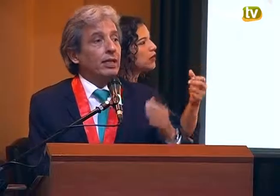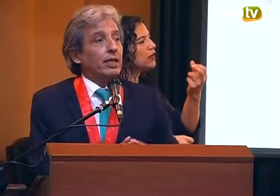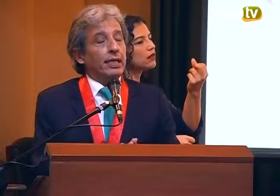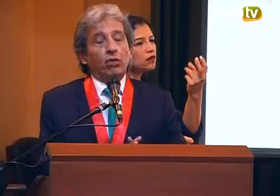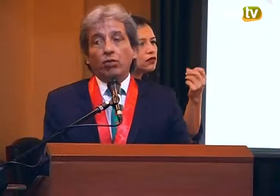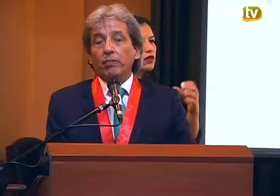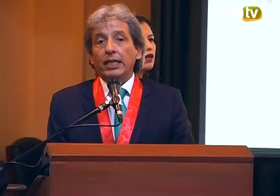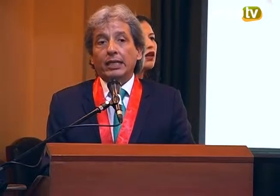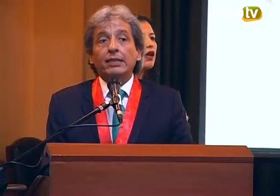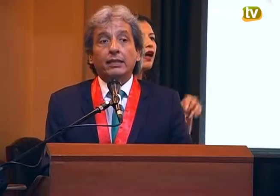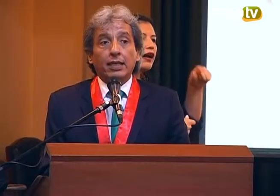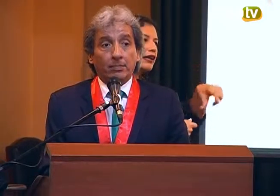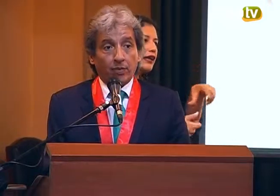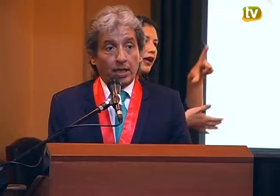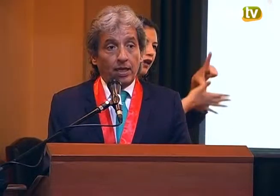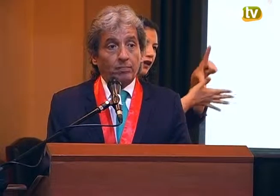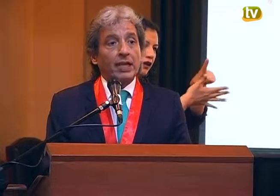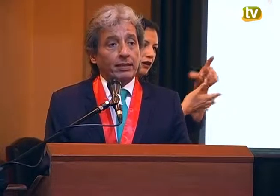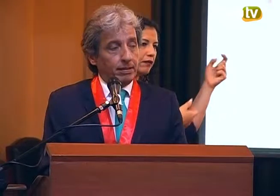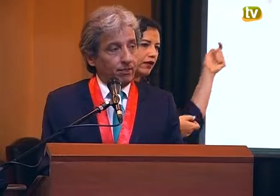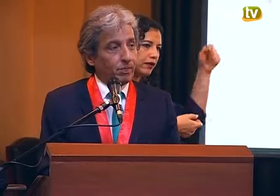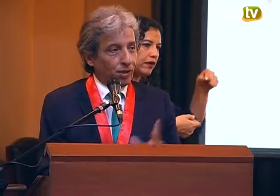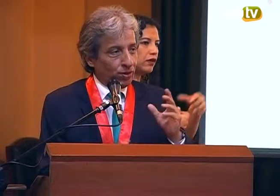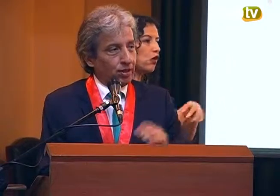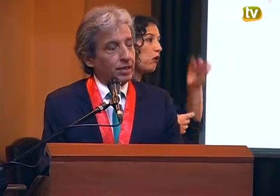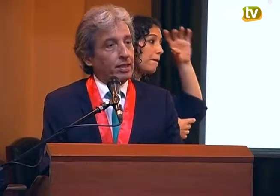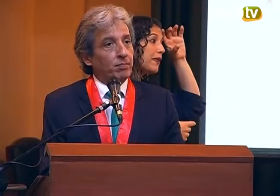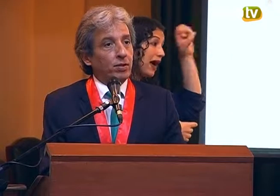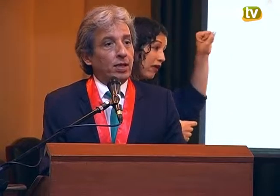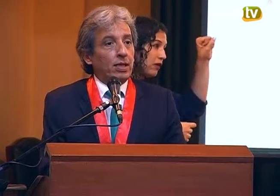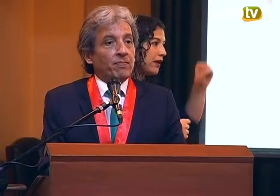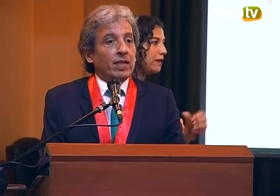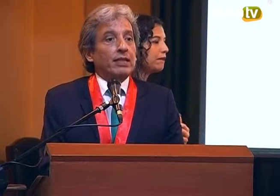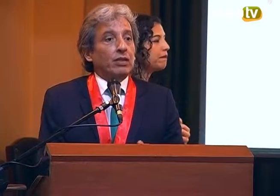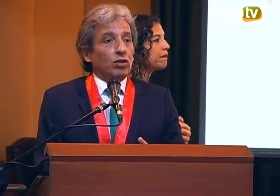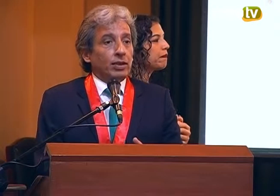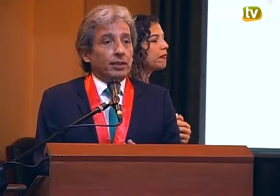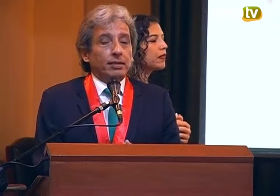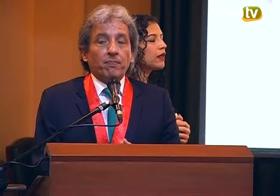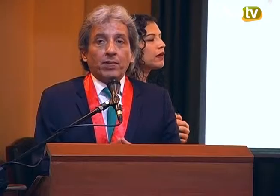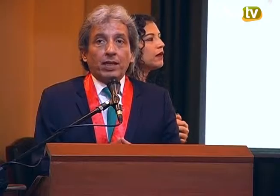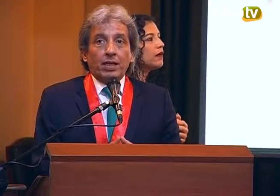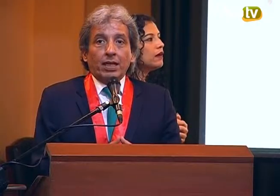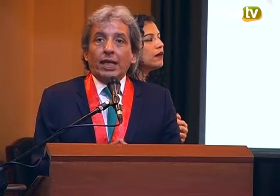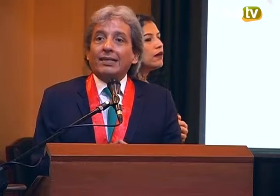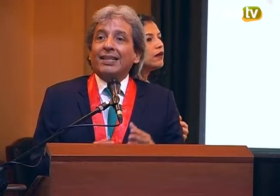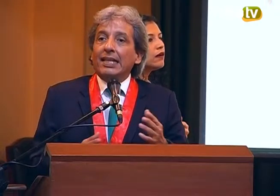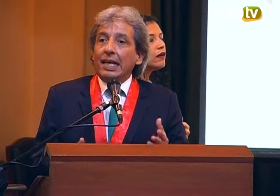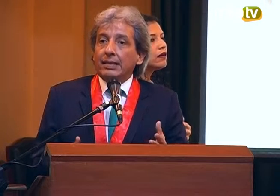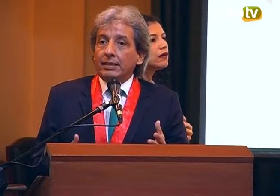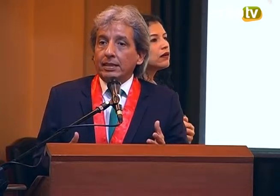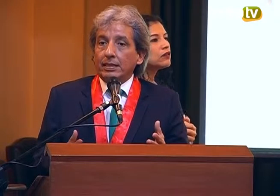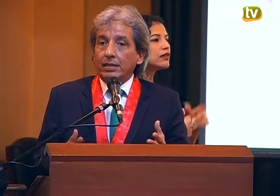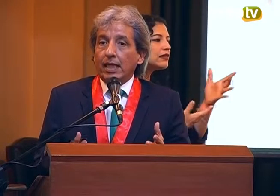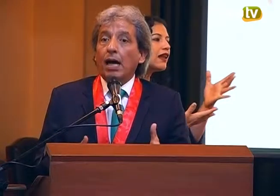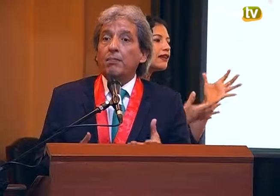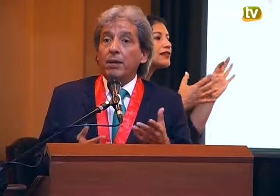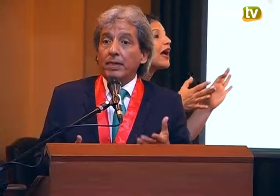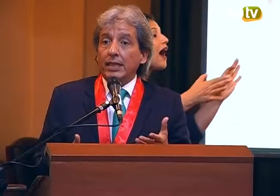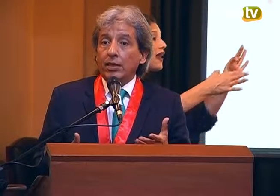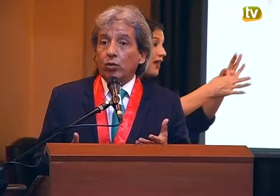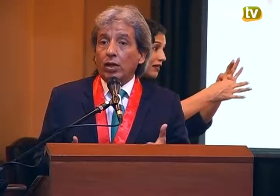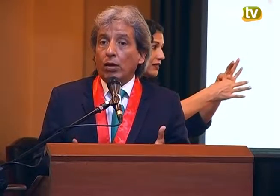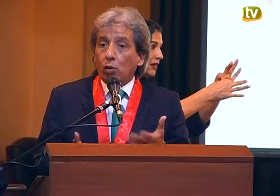Lima y 2015 en París, perdón, el tiempo. Y entonces, esas alianzas